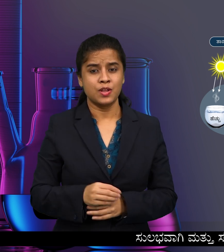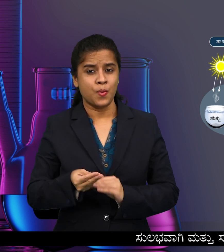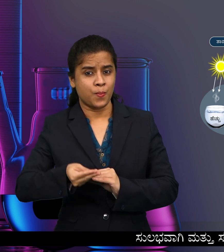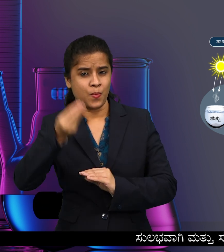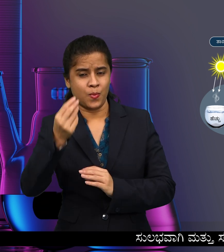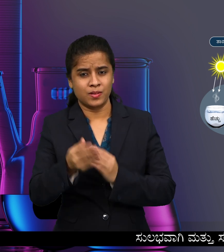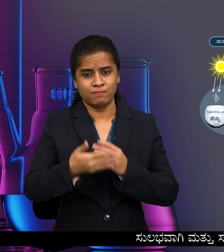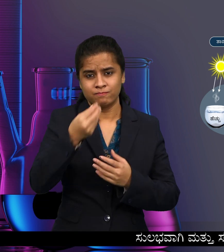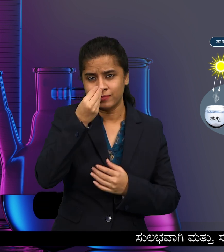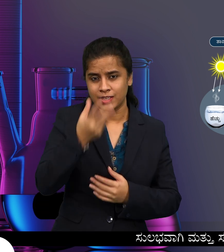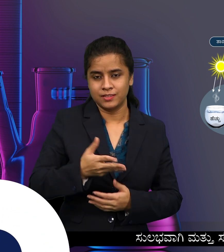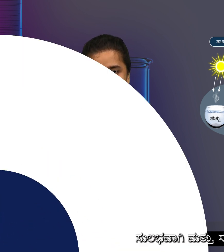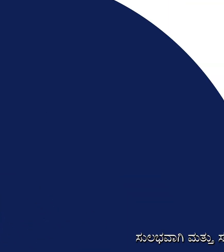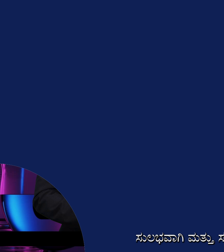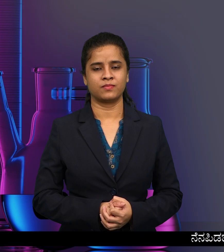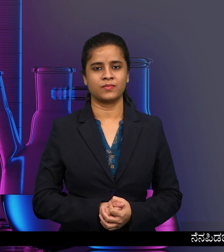ಸುಲಭವಾಗಿ ತಪ್ಪಿಸಿಕೊಳ್ಳುತ್ತವೆ.